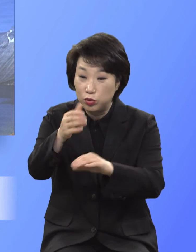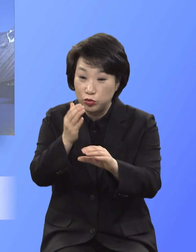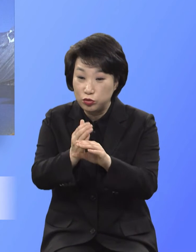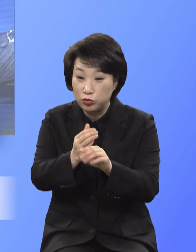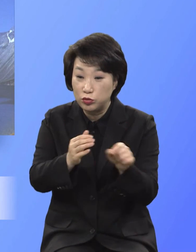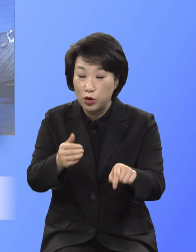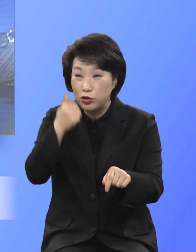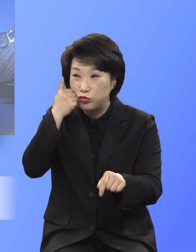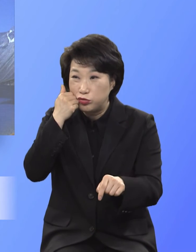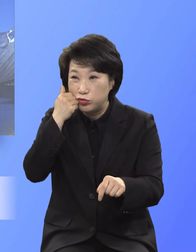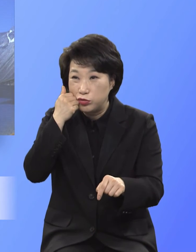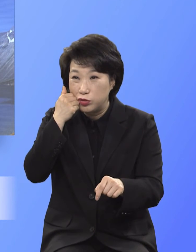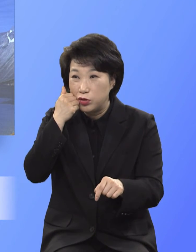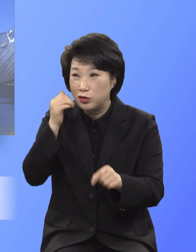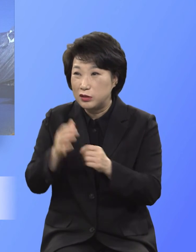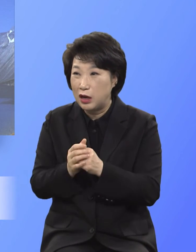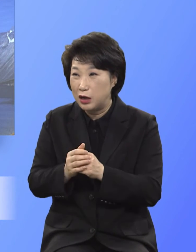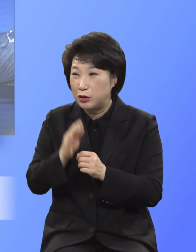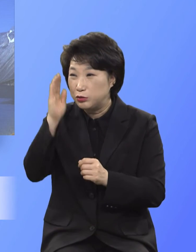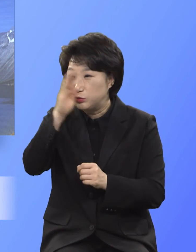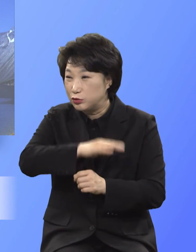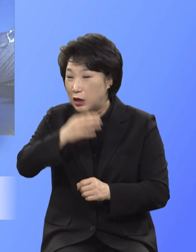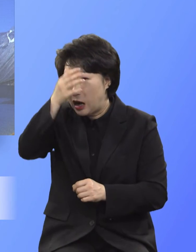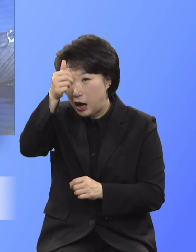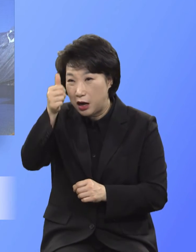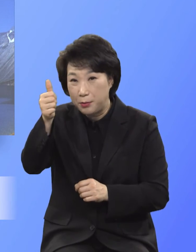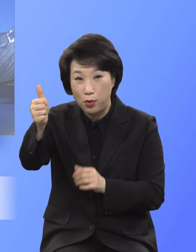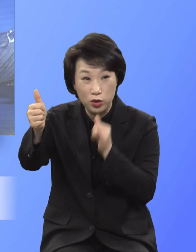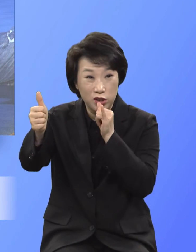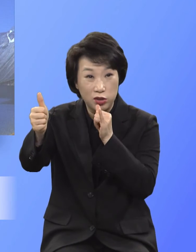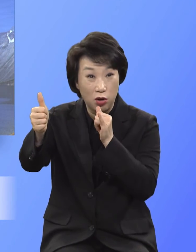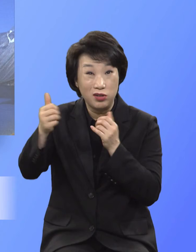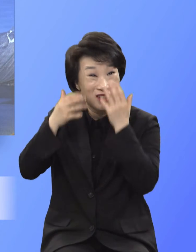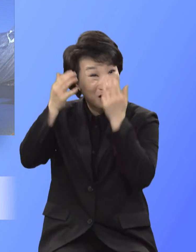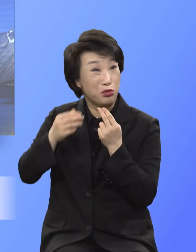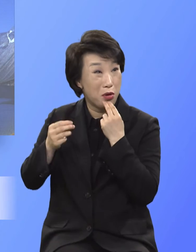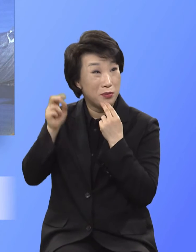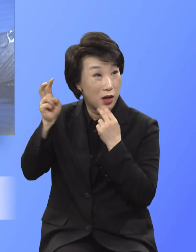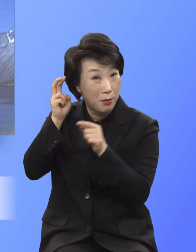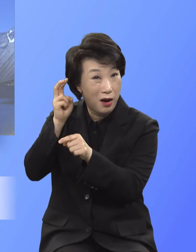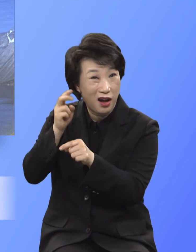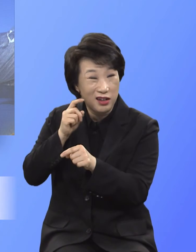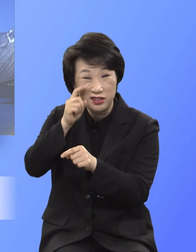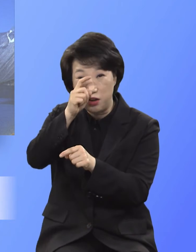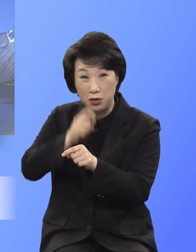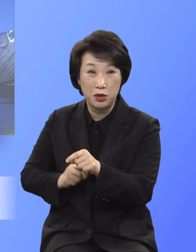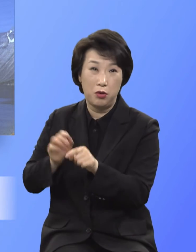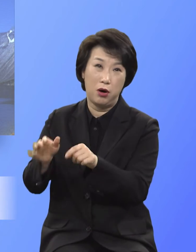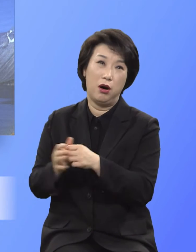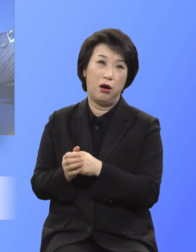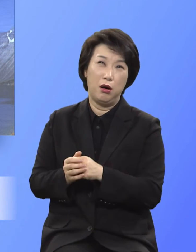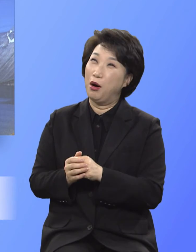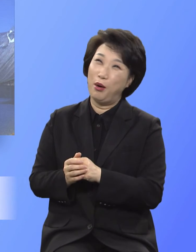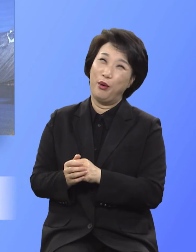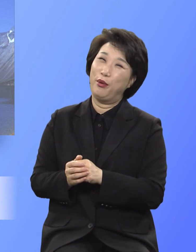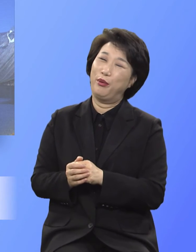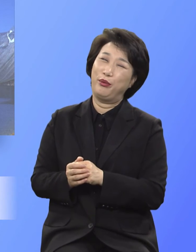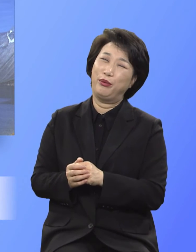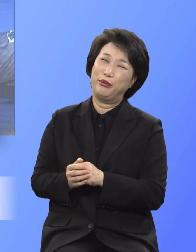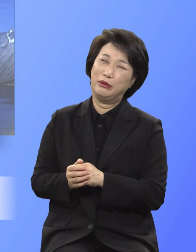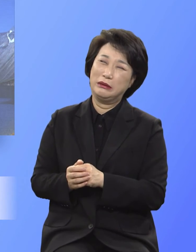깨지근하게 생긴 할아버지 한 분이 세수도 한 2달은 안 했나 봐. 아니 평생 안 한 것